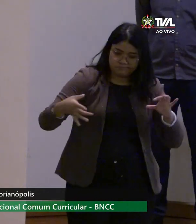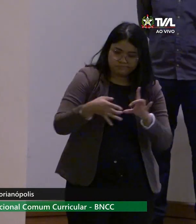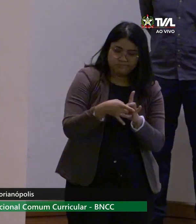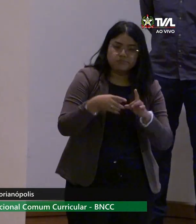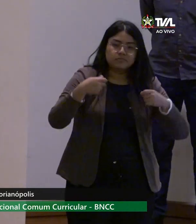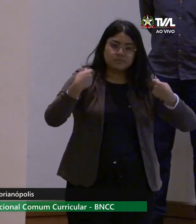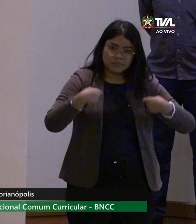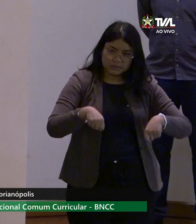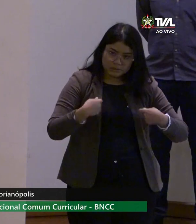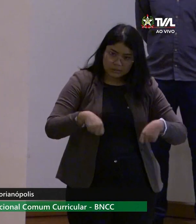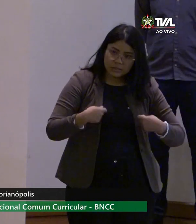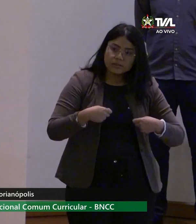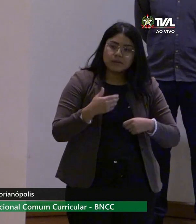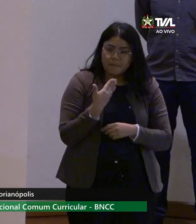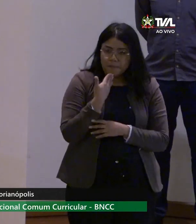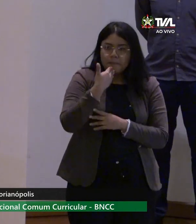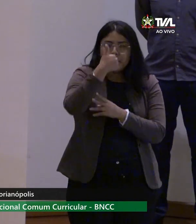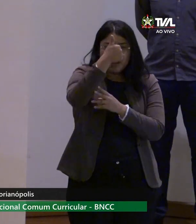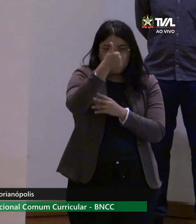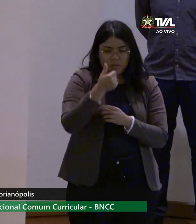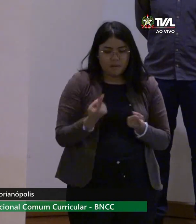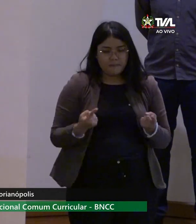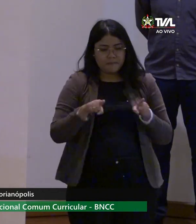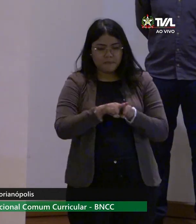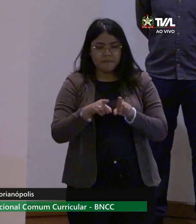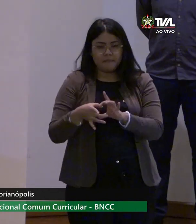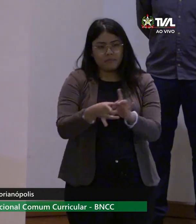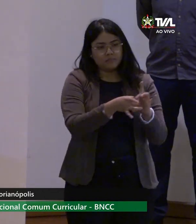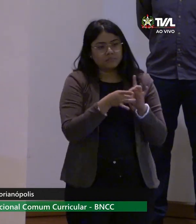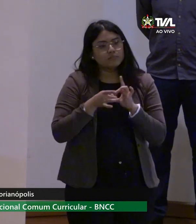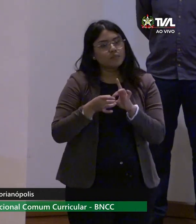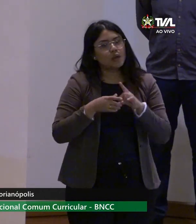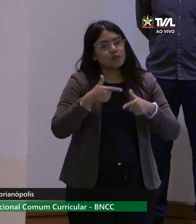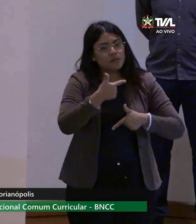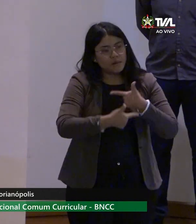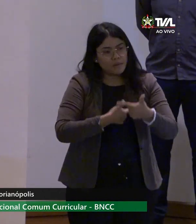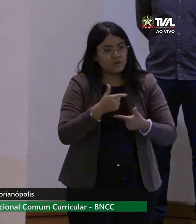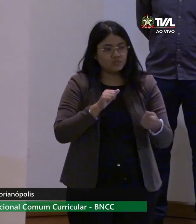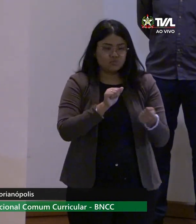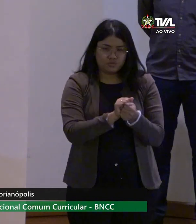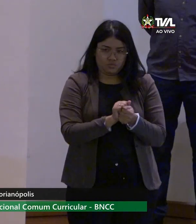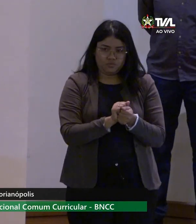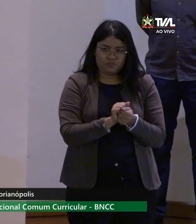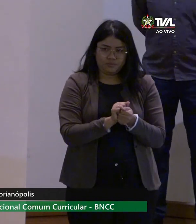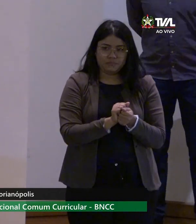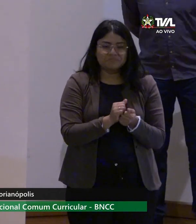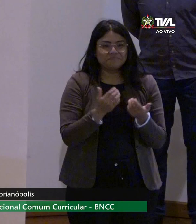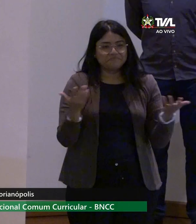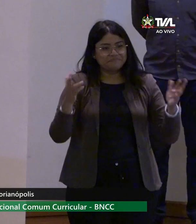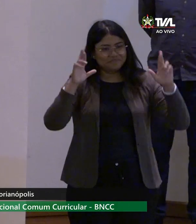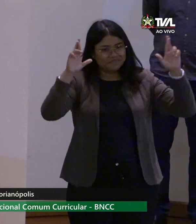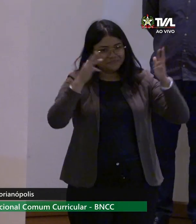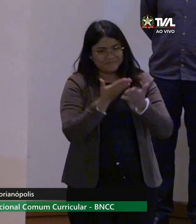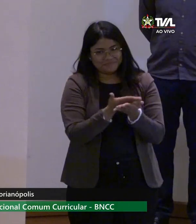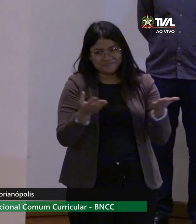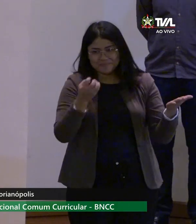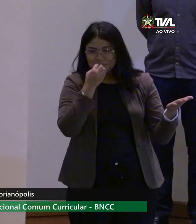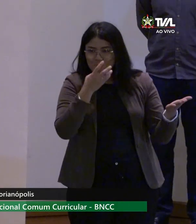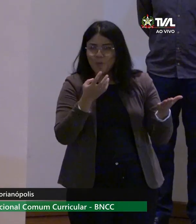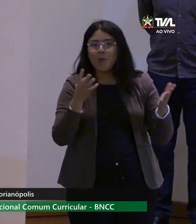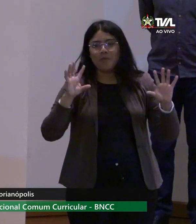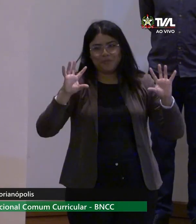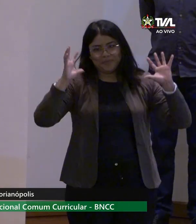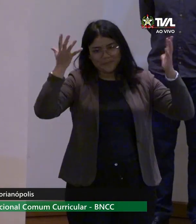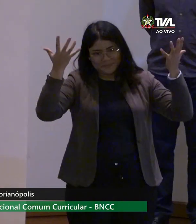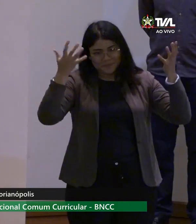gente ainda Precisa integrar isso um pouco mais de um município para que o trabalho seja conjunto então desejo a vocês um bom um bom